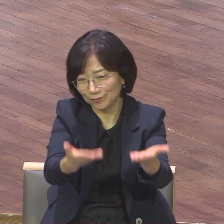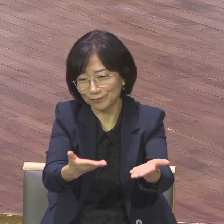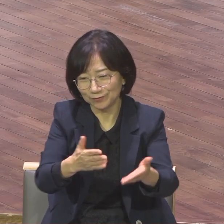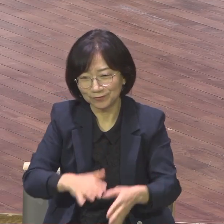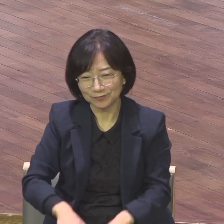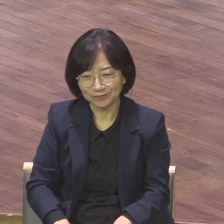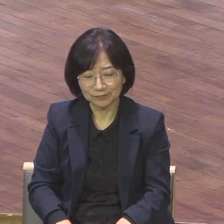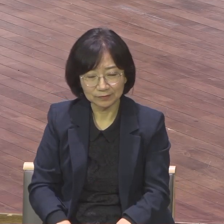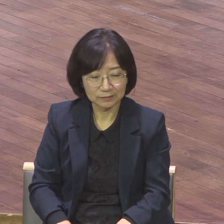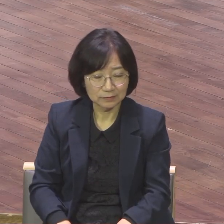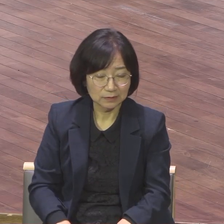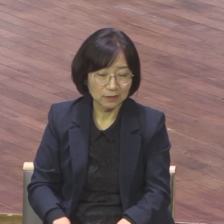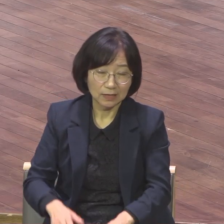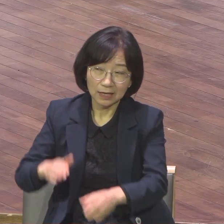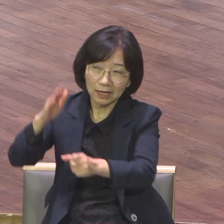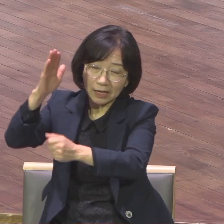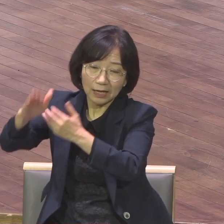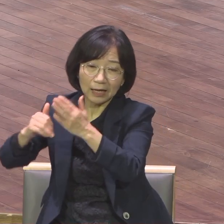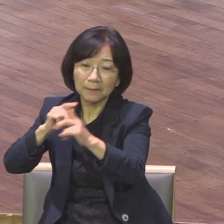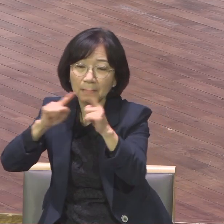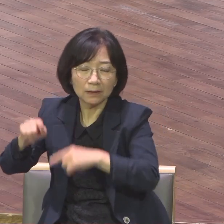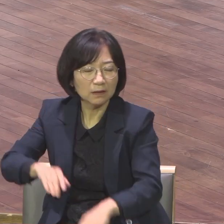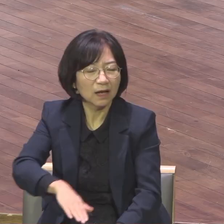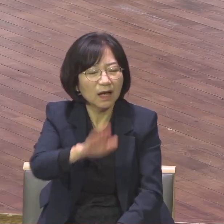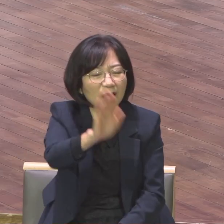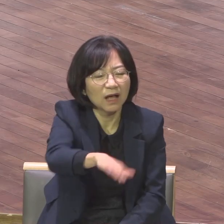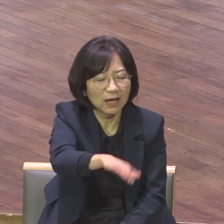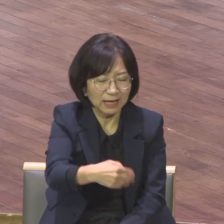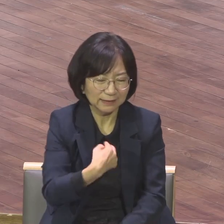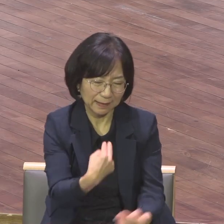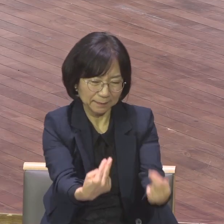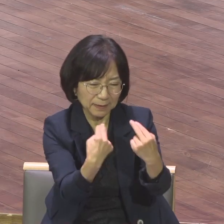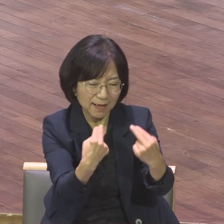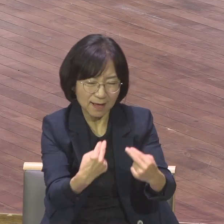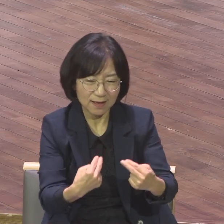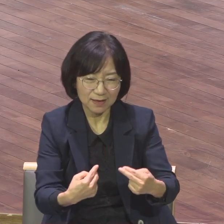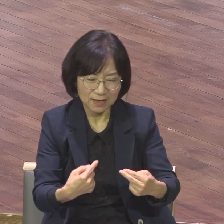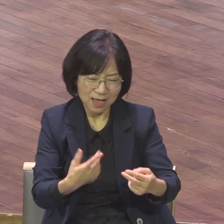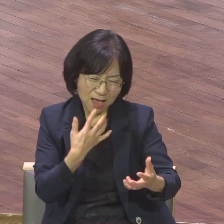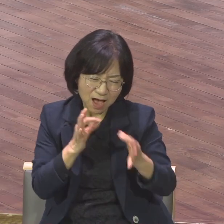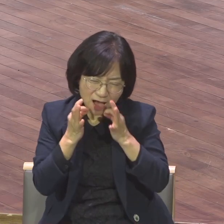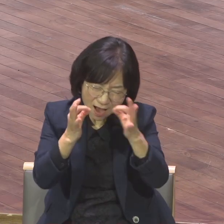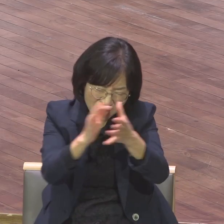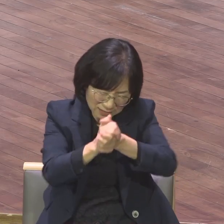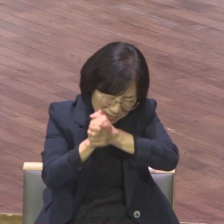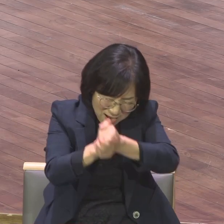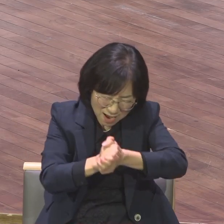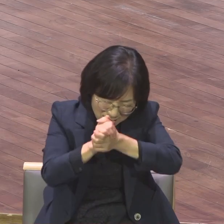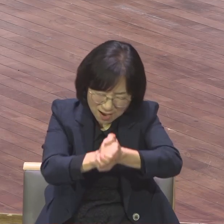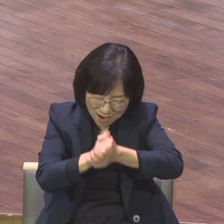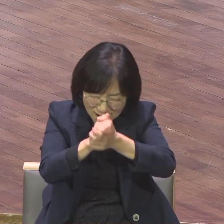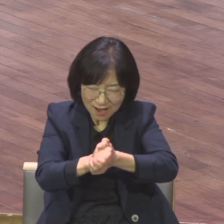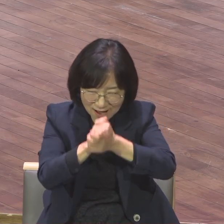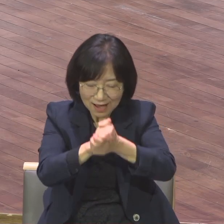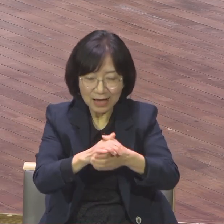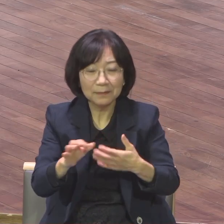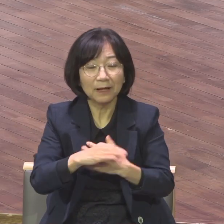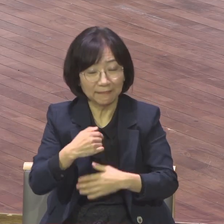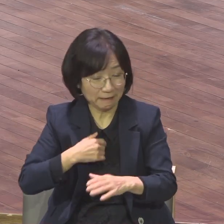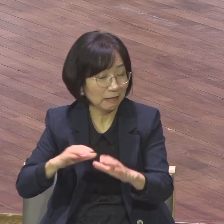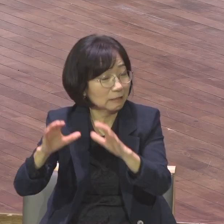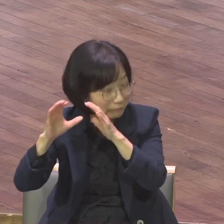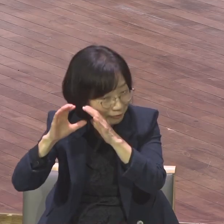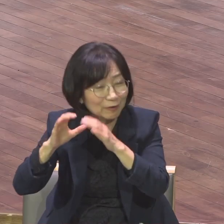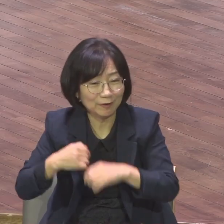뭐요? 내게 부르짖고 내게 기도하면 내가 들을 것이고 온 마음으로